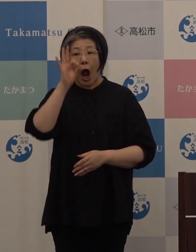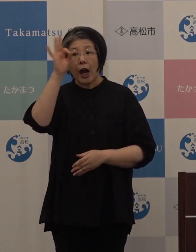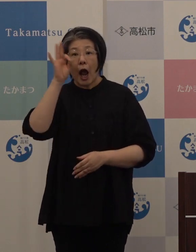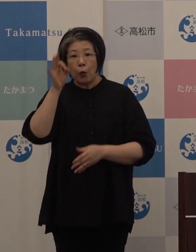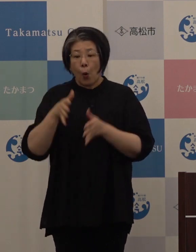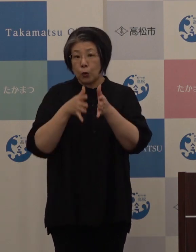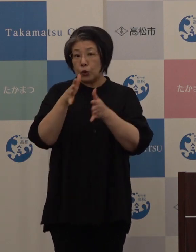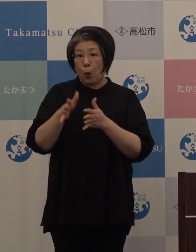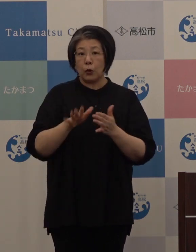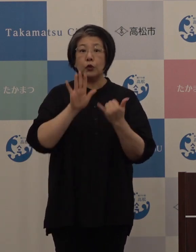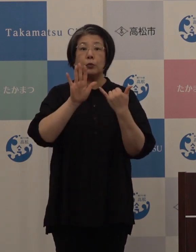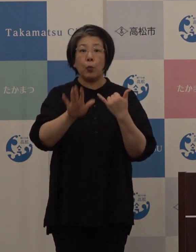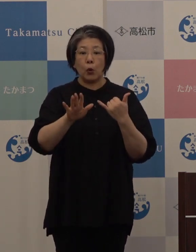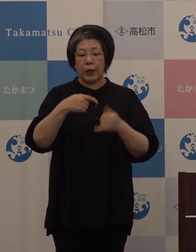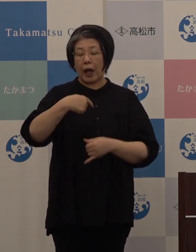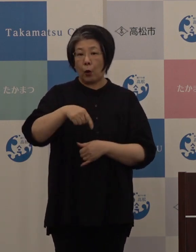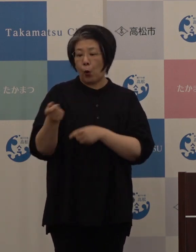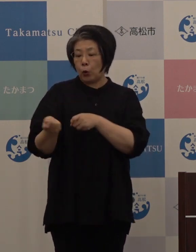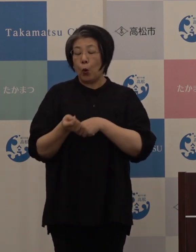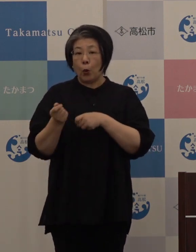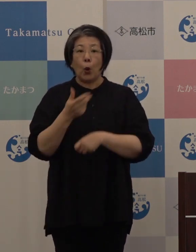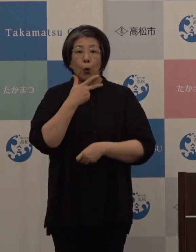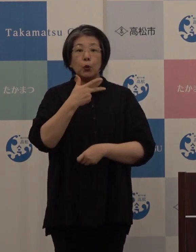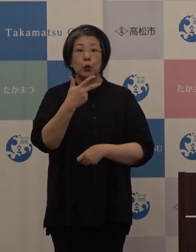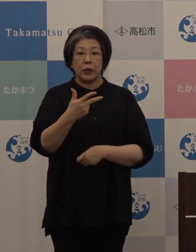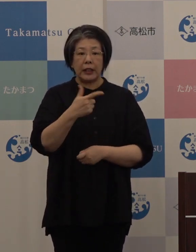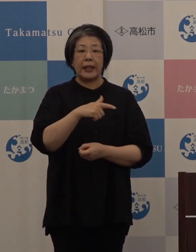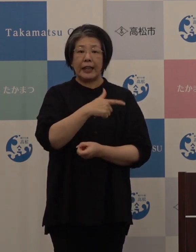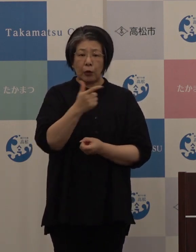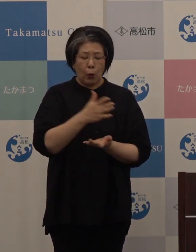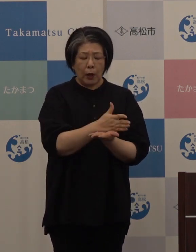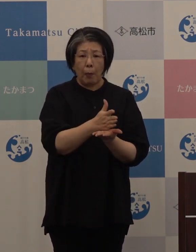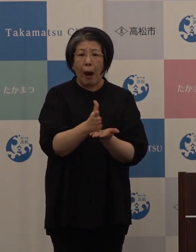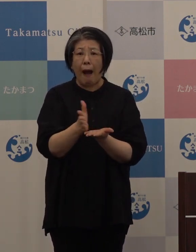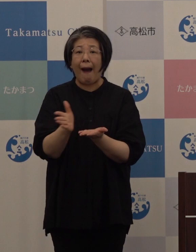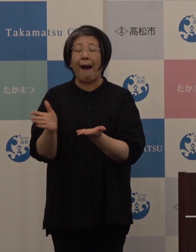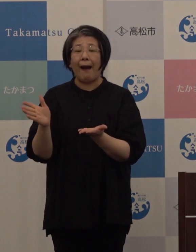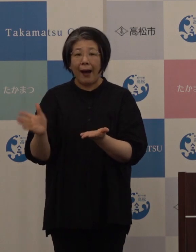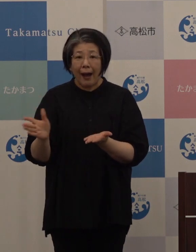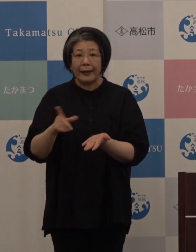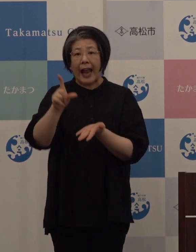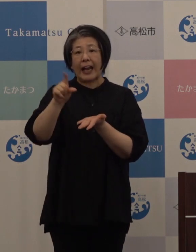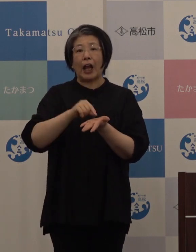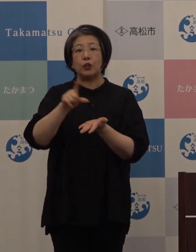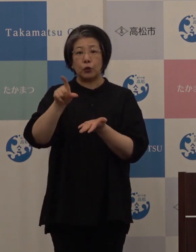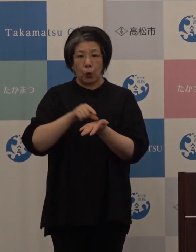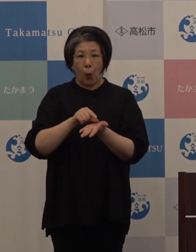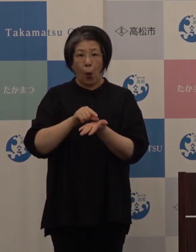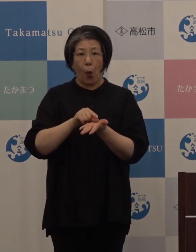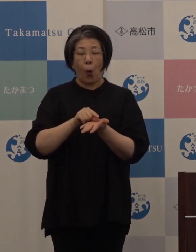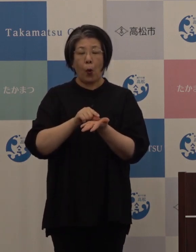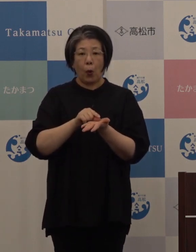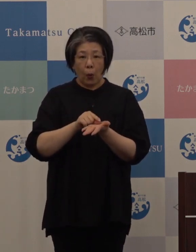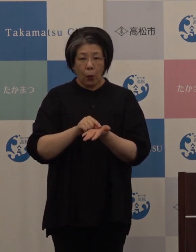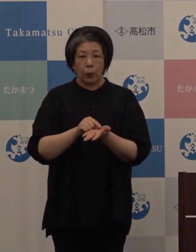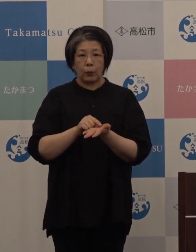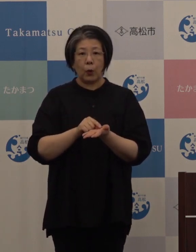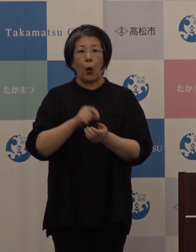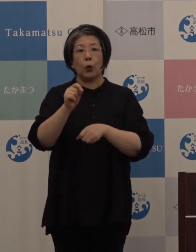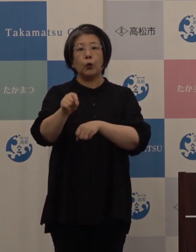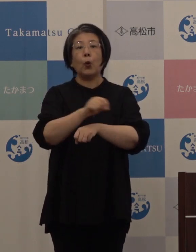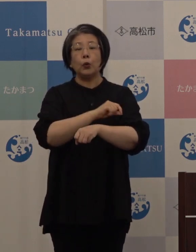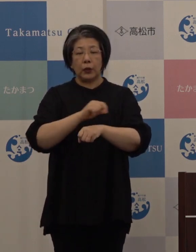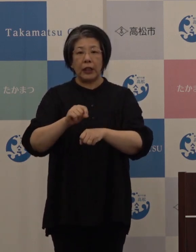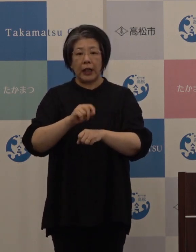じめ、防災、教育、農業、福祉といったさまざまな分野での活用を期待しておりますけれども、とりわけ